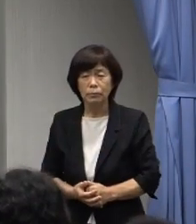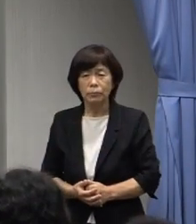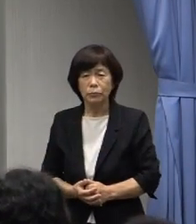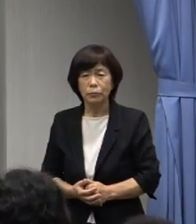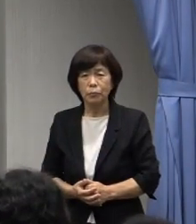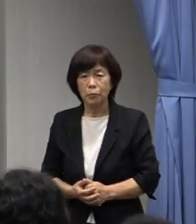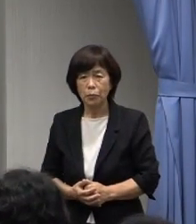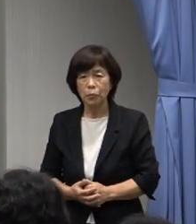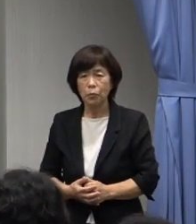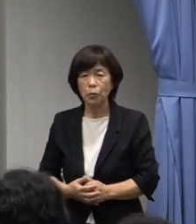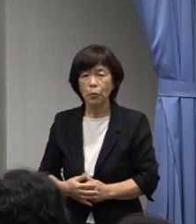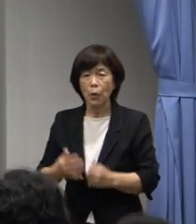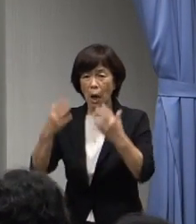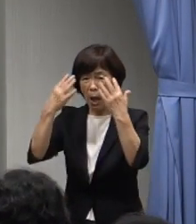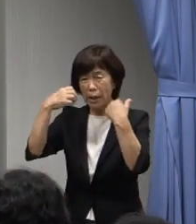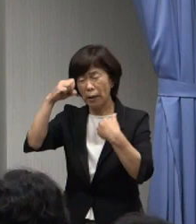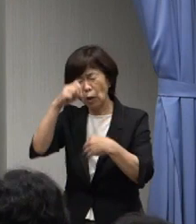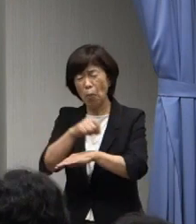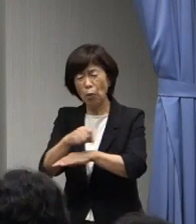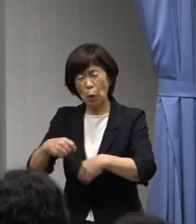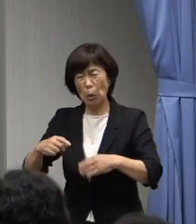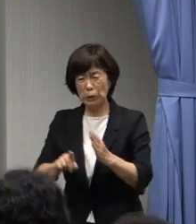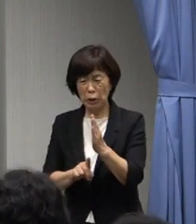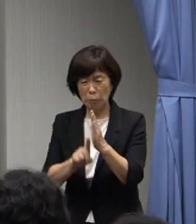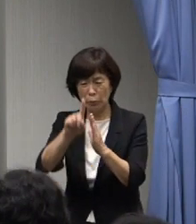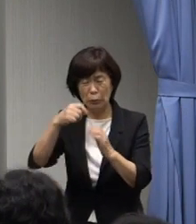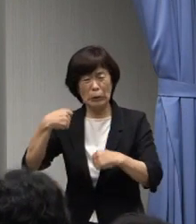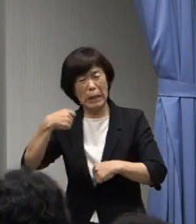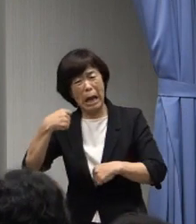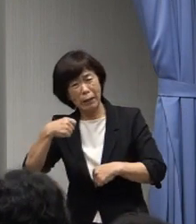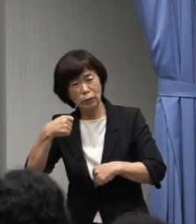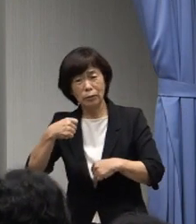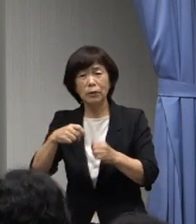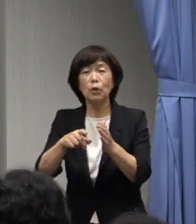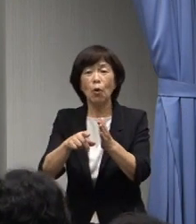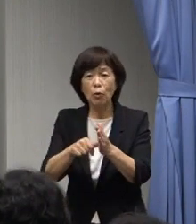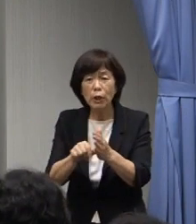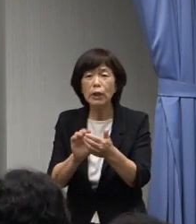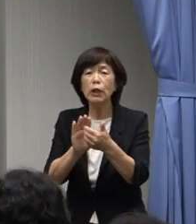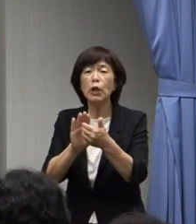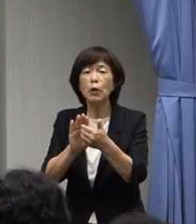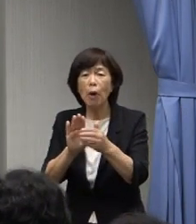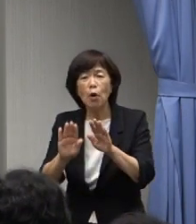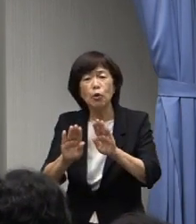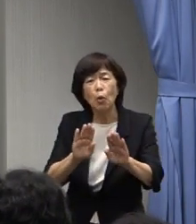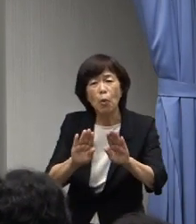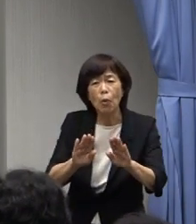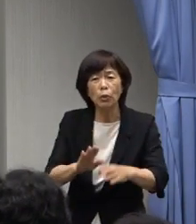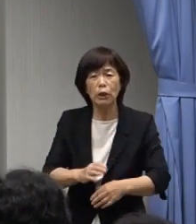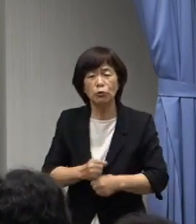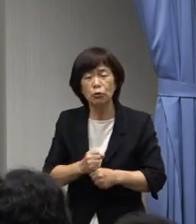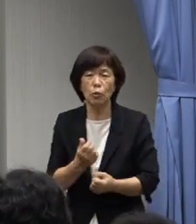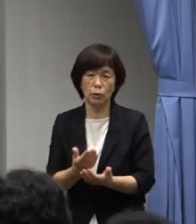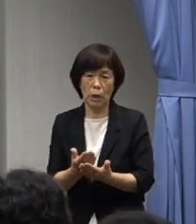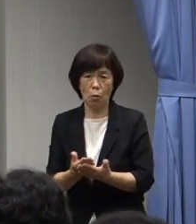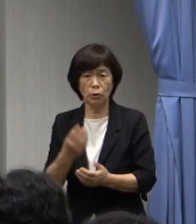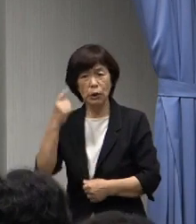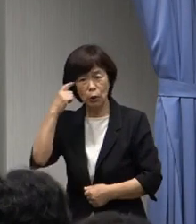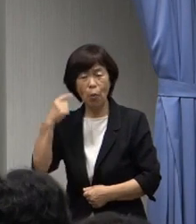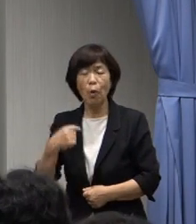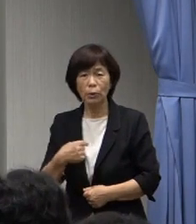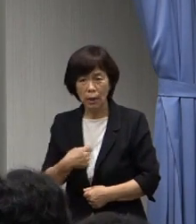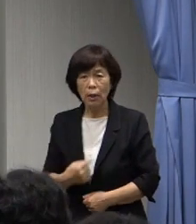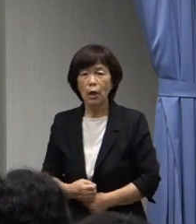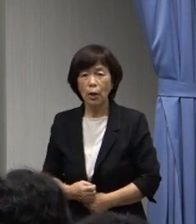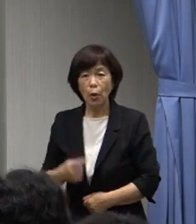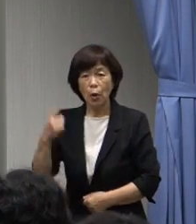熱中症の特に取れば暑い日が予防していただけたらと思っております。ただもちろん意